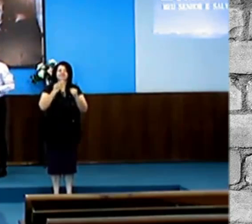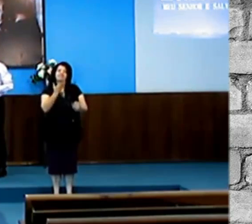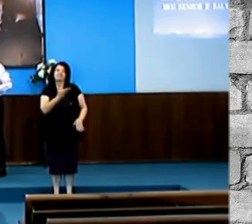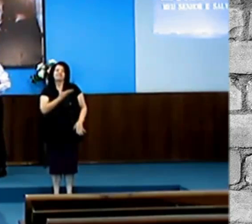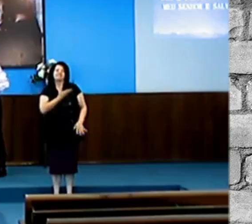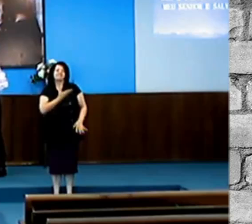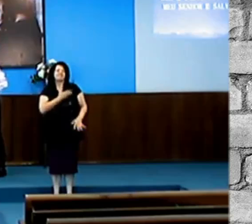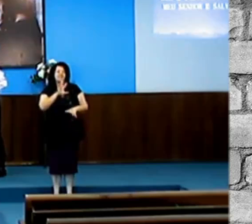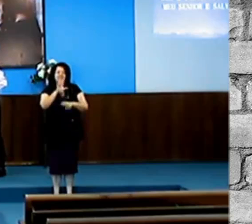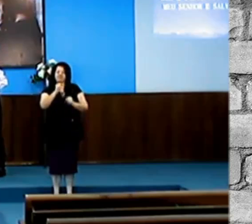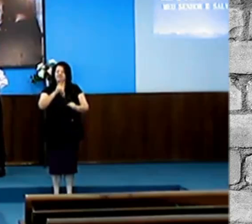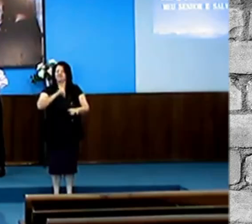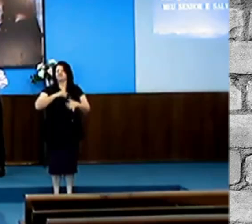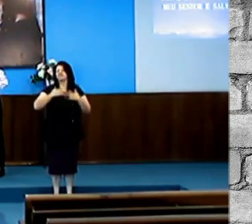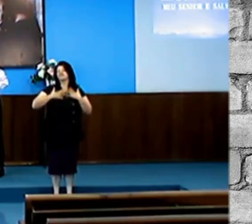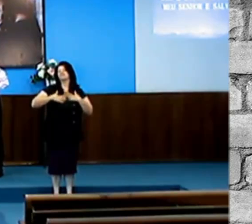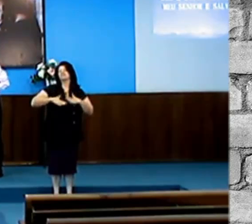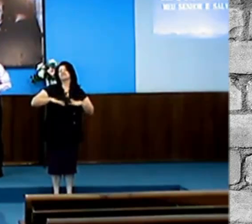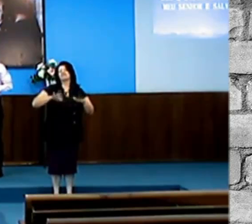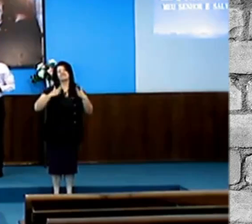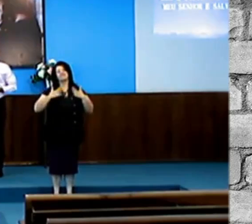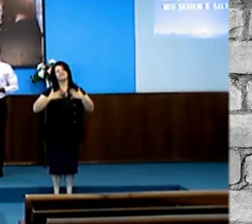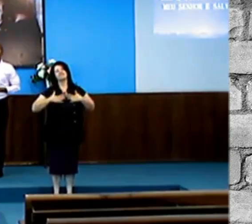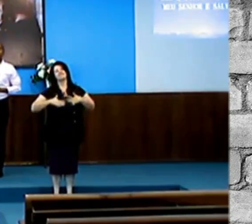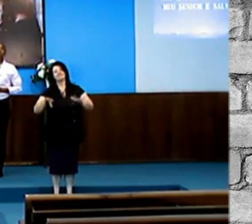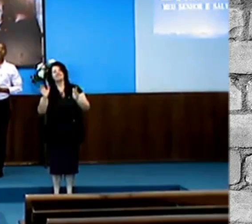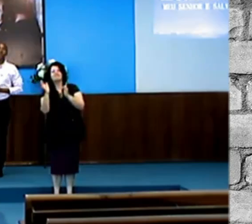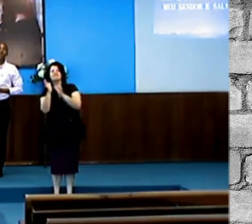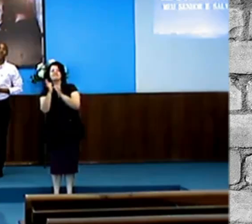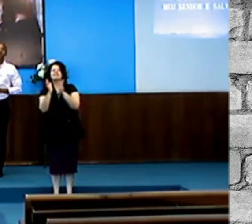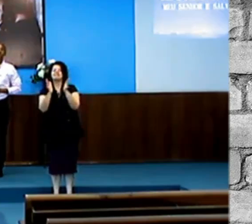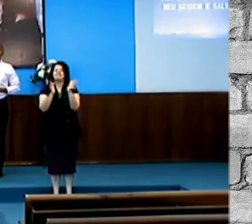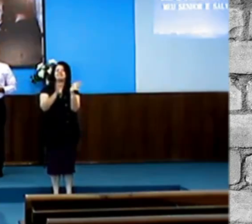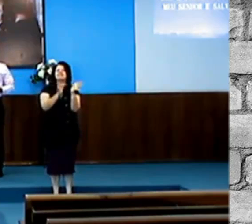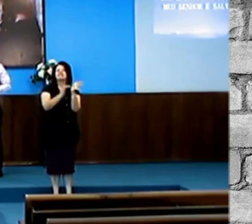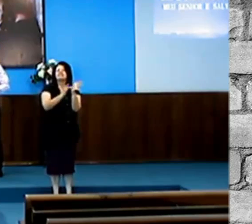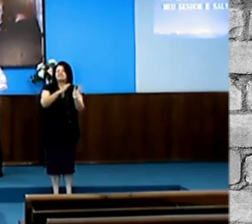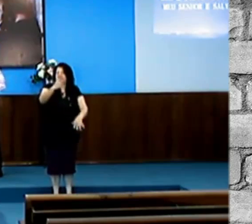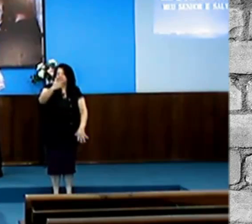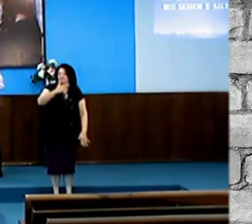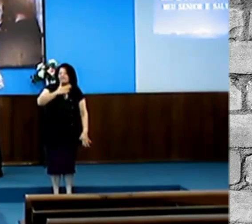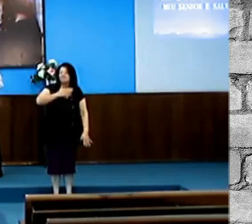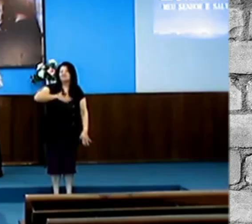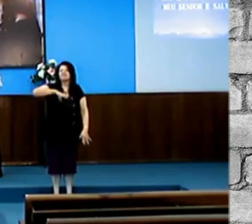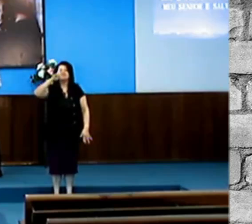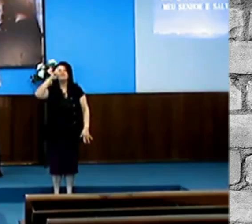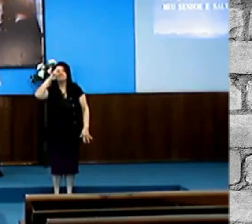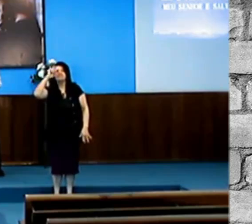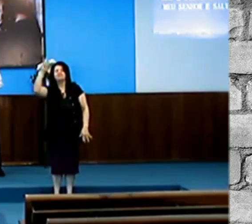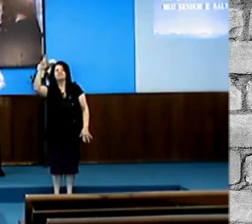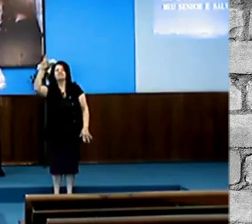obter. Ele é Jesus, meu amigo, meu Senhor e